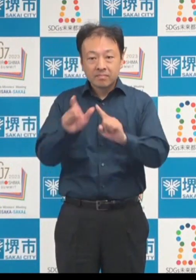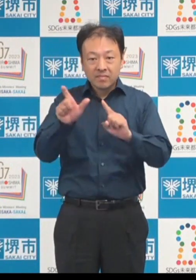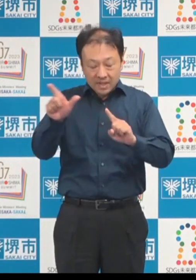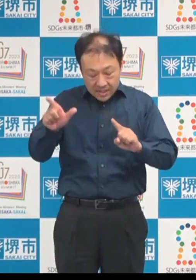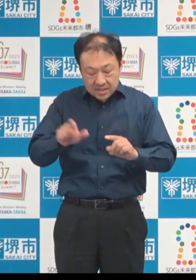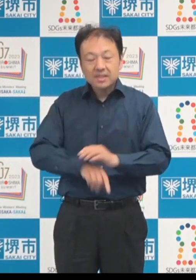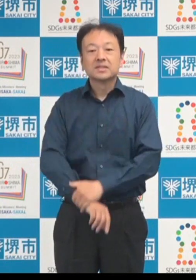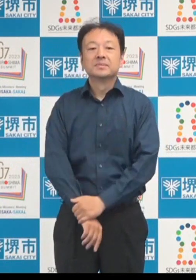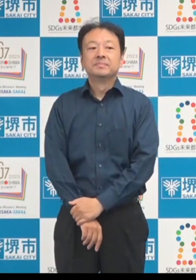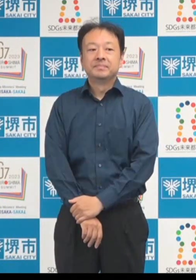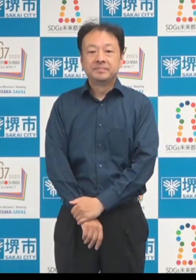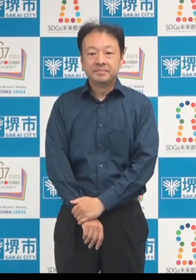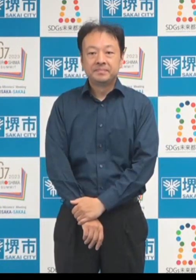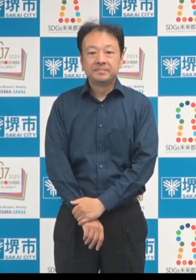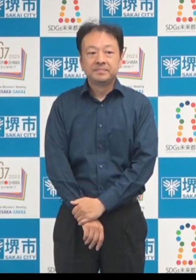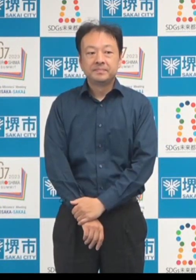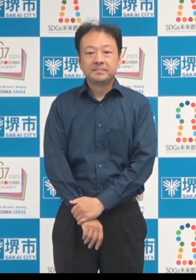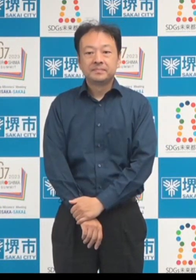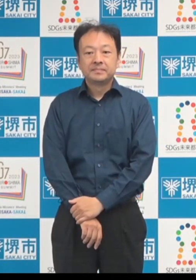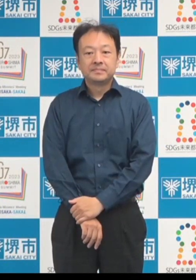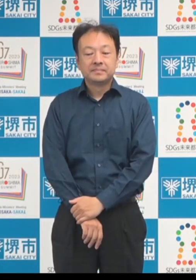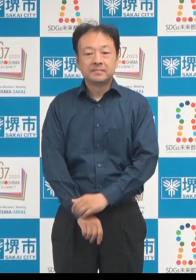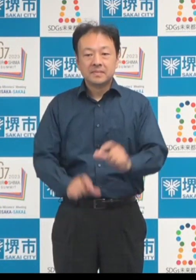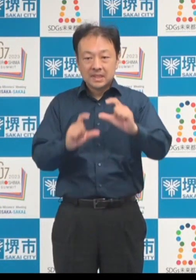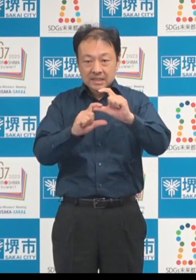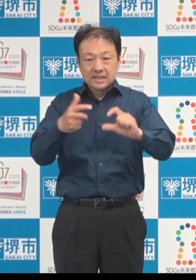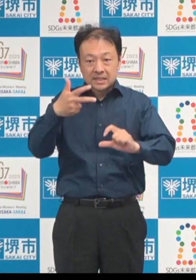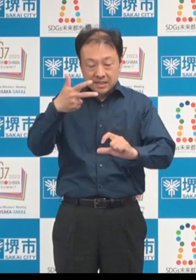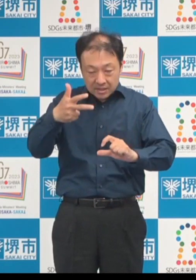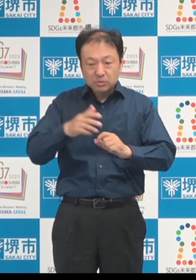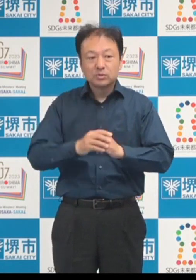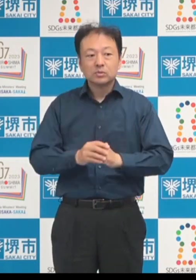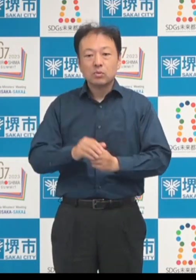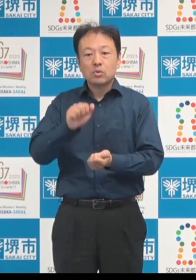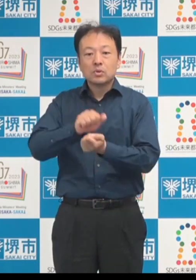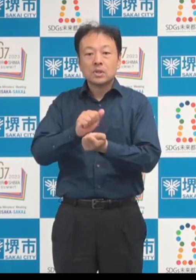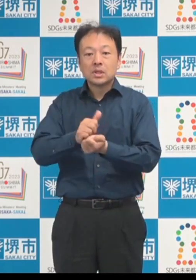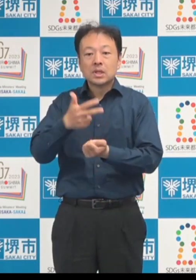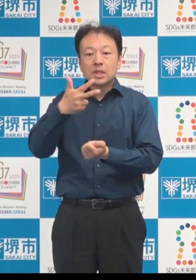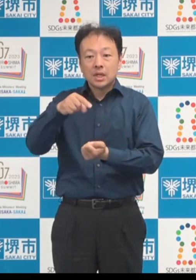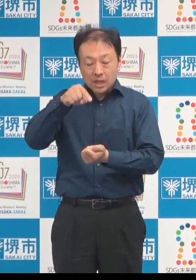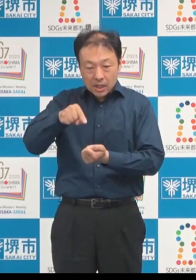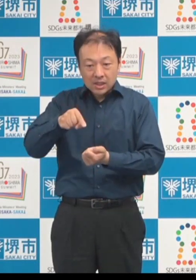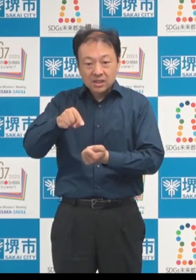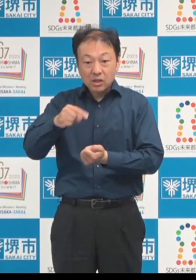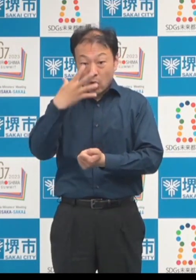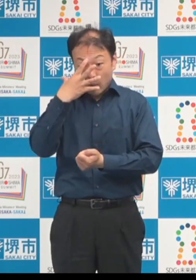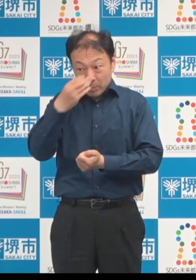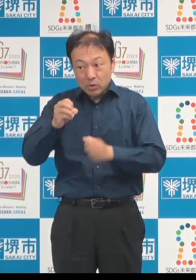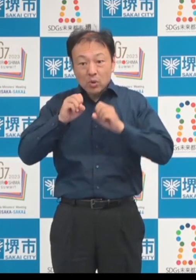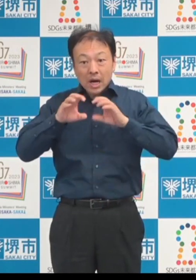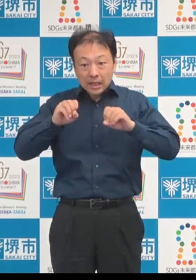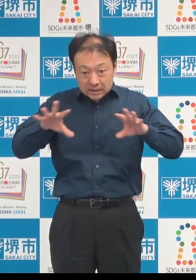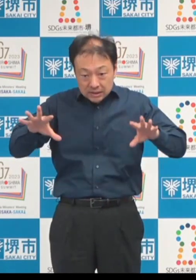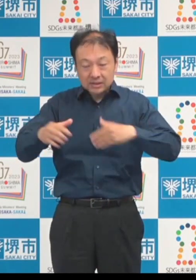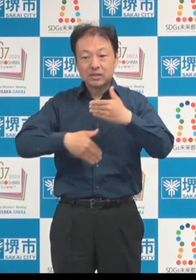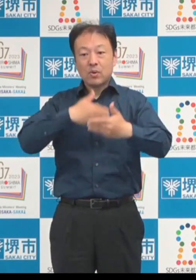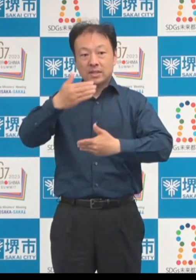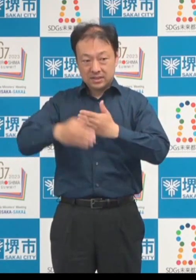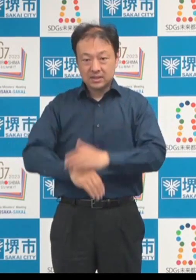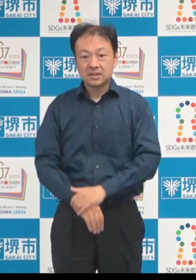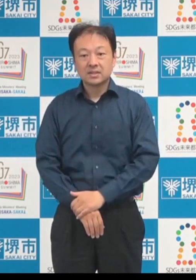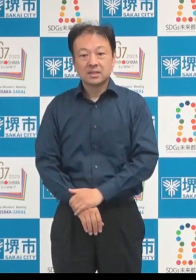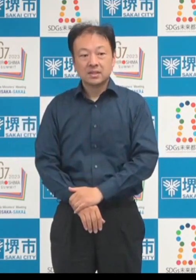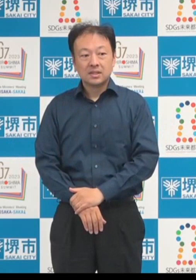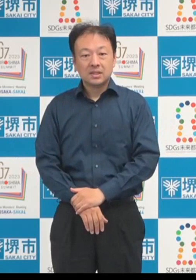NHK の高橋と言います。G7 会合における堺市のですね、魅力発信のお話なんですけど、警備